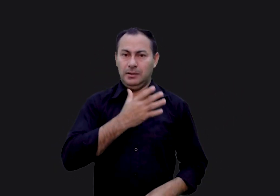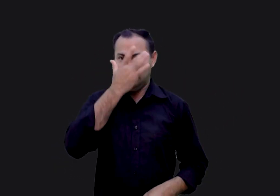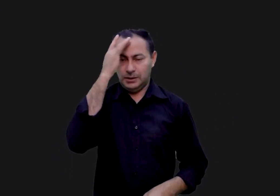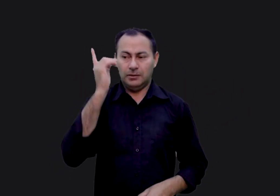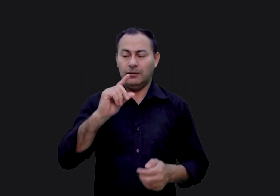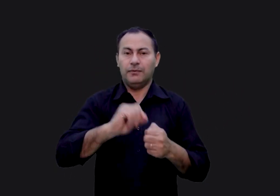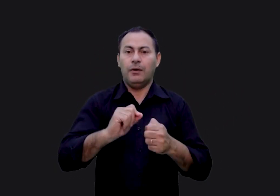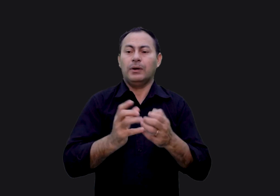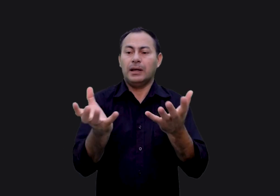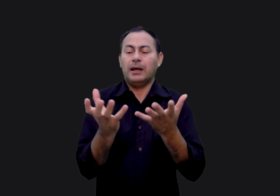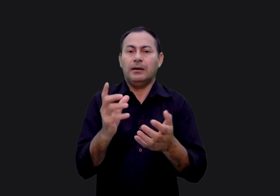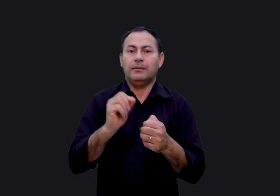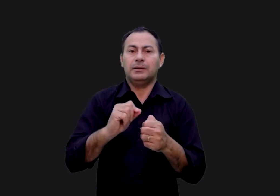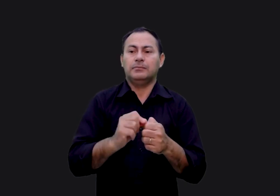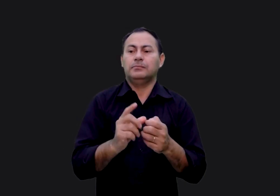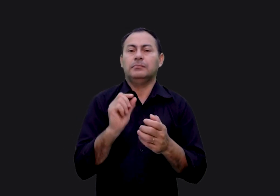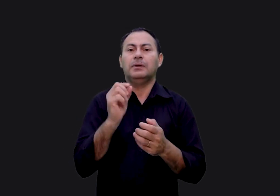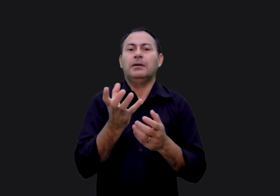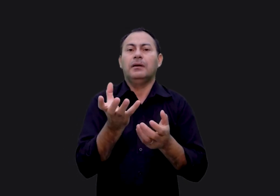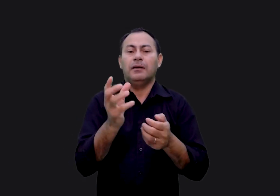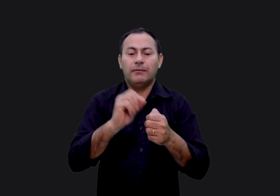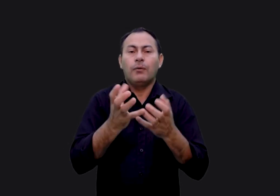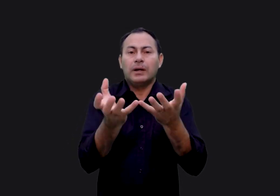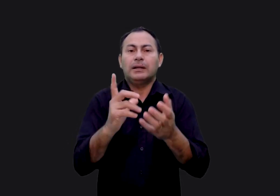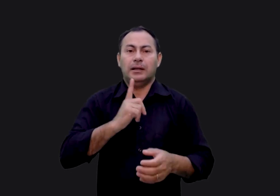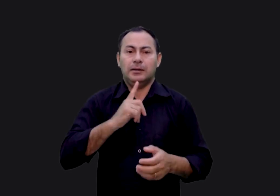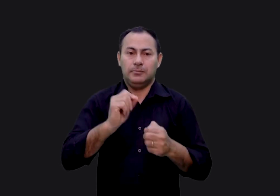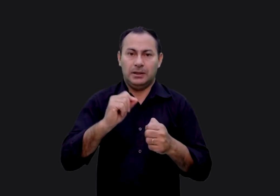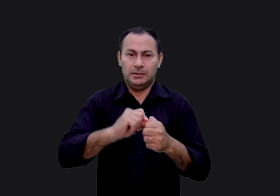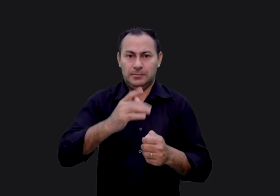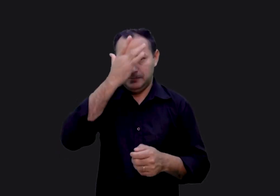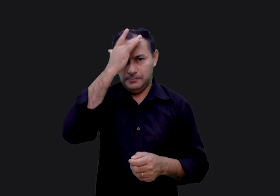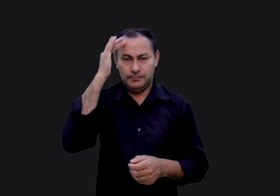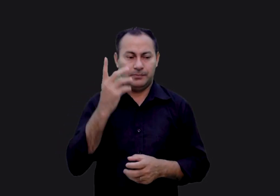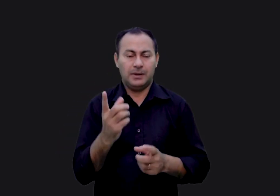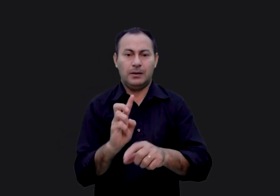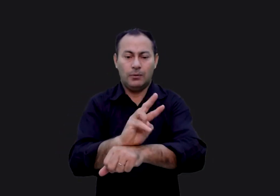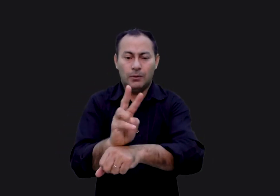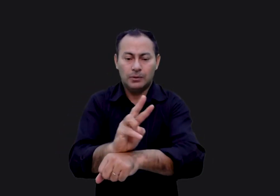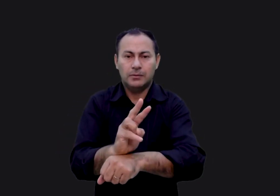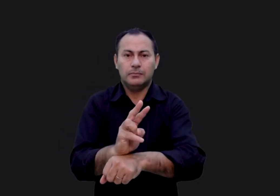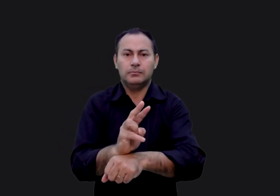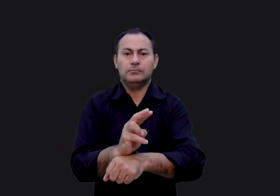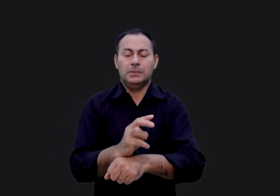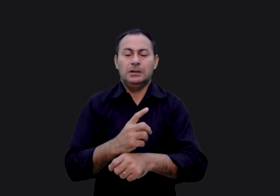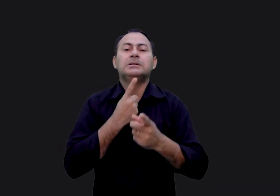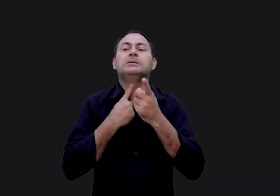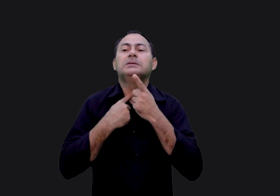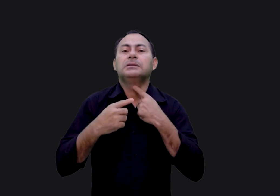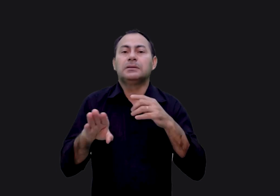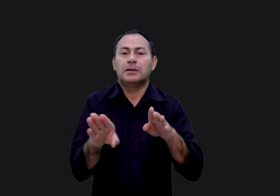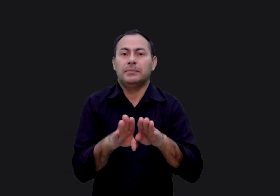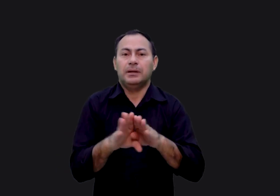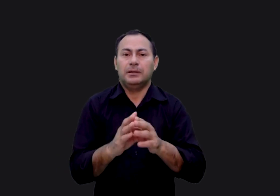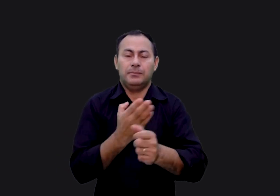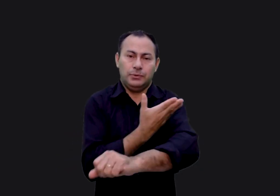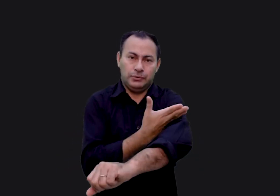pessoas não fazem aquilo que querem fazer, elas fazem o que têm que fazer. As pessoas são controladas pela compulsão e por